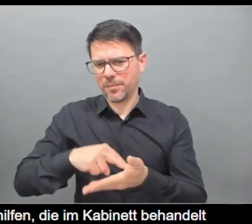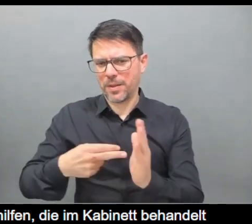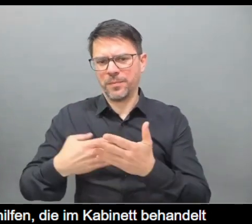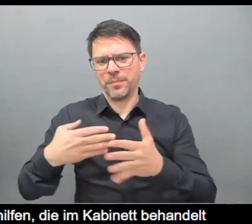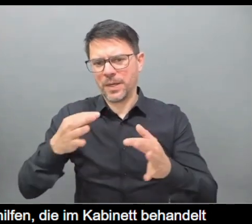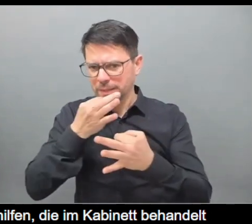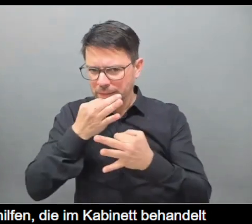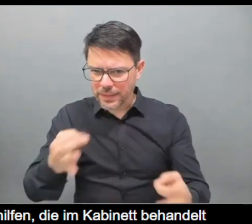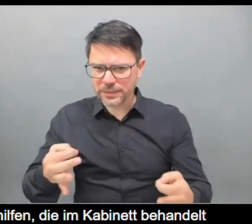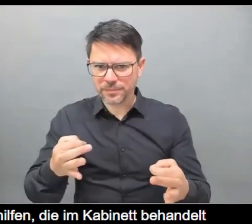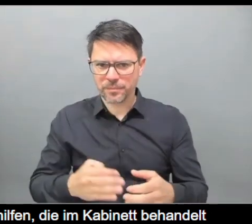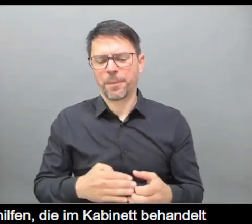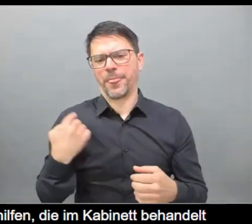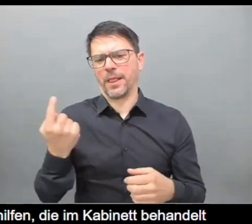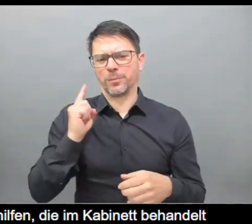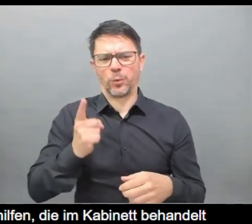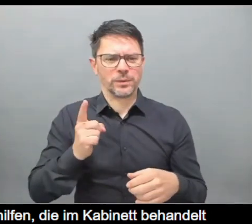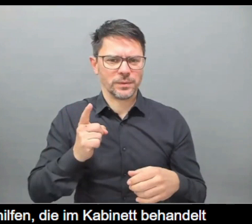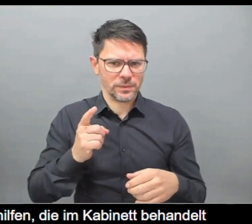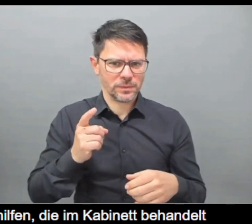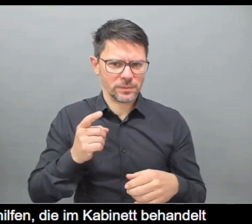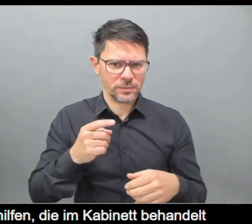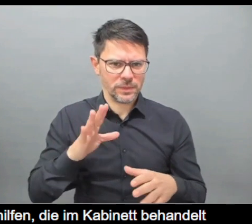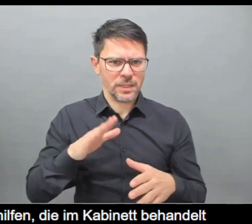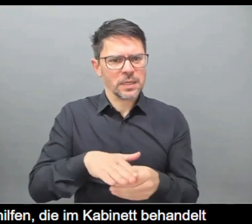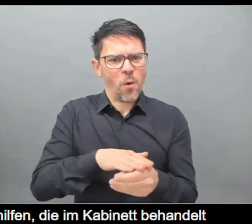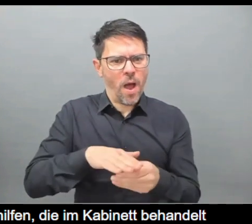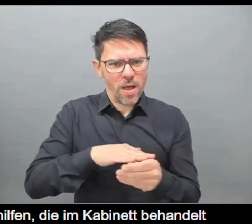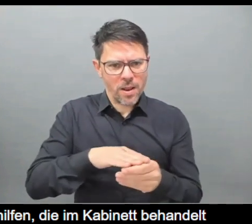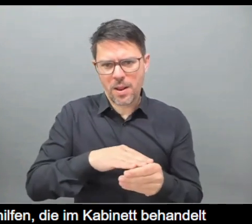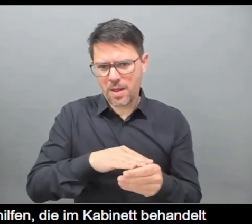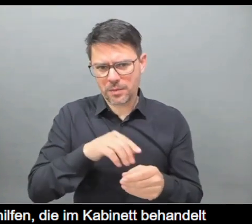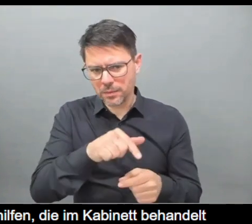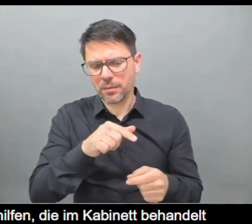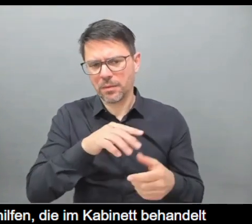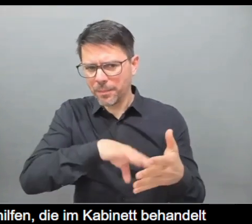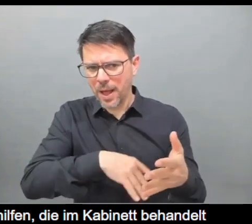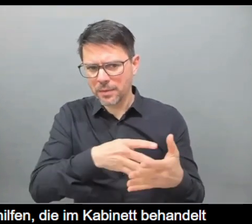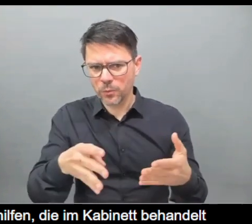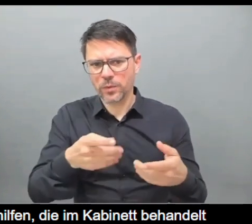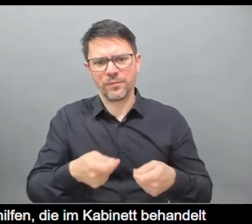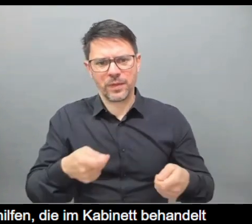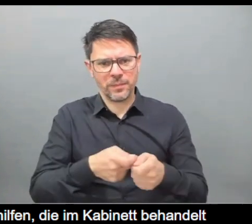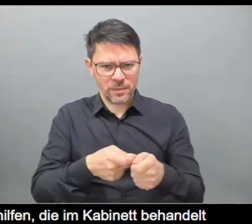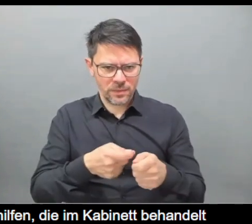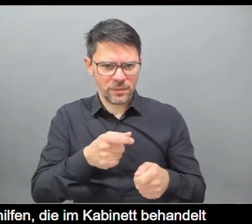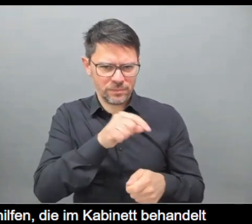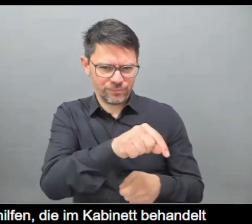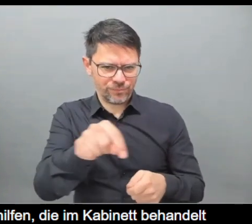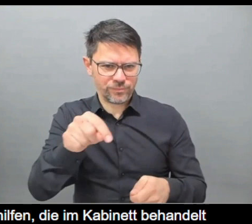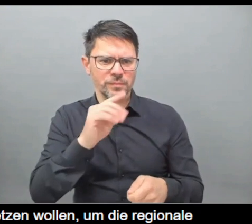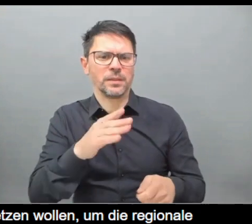mehr an Aktualität gewinnen. Die wollen wir auch personell, professionell begleiten, um damit auch die Landratsämter zu